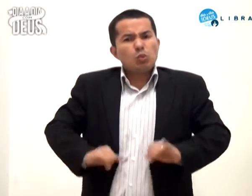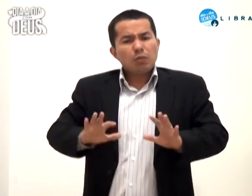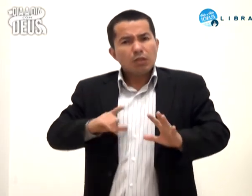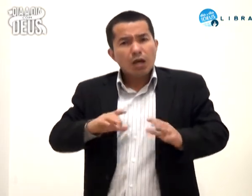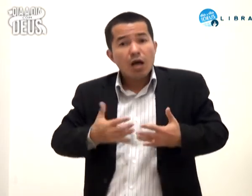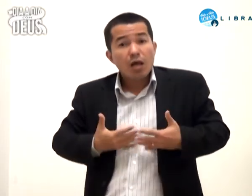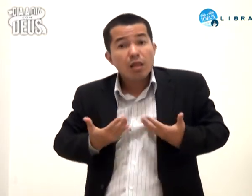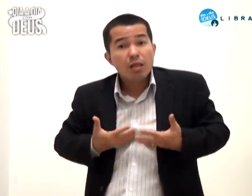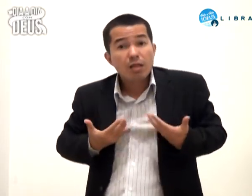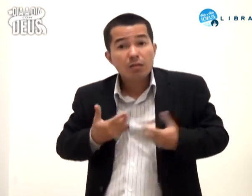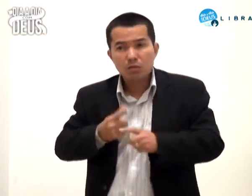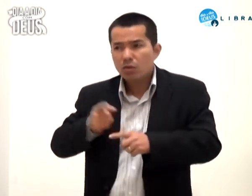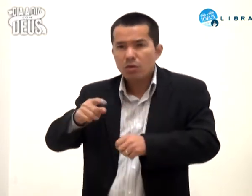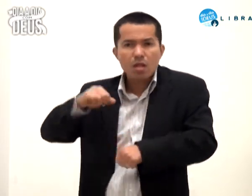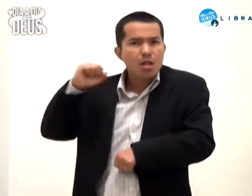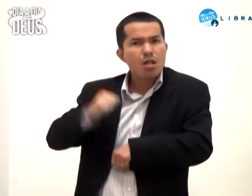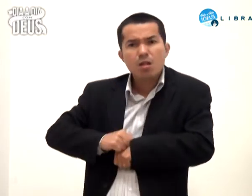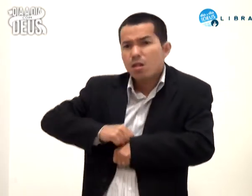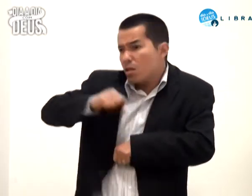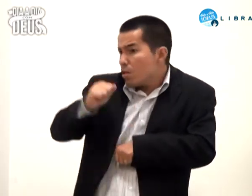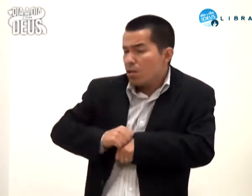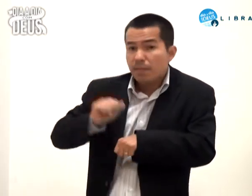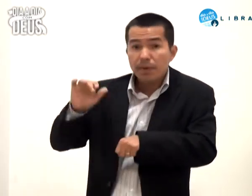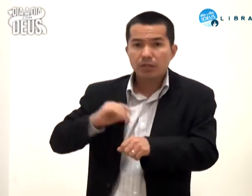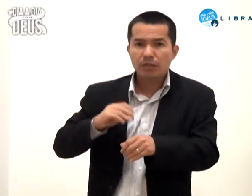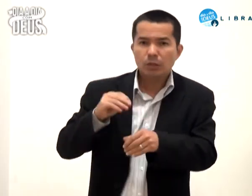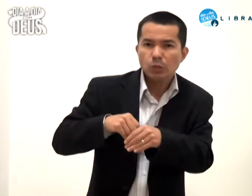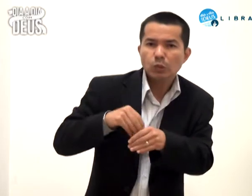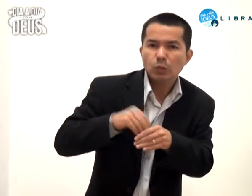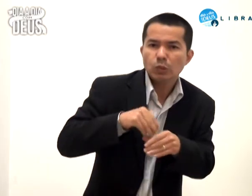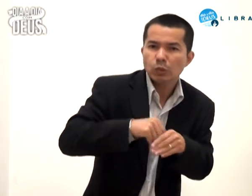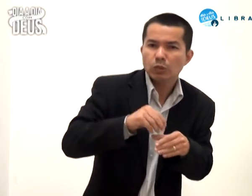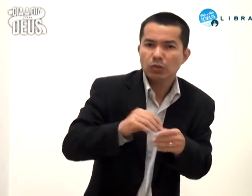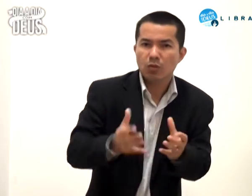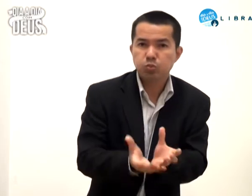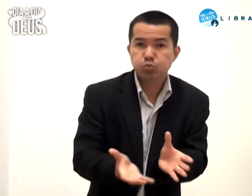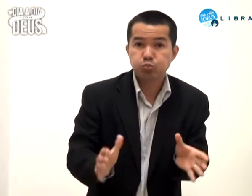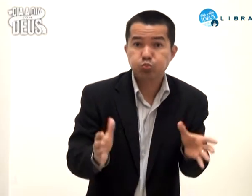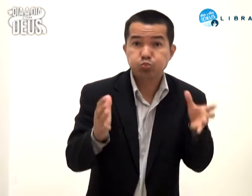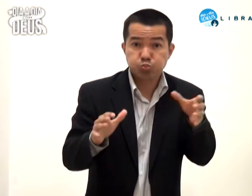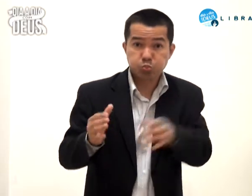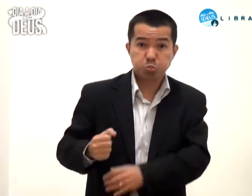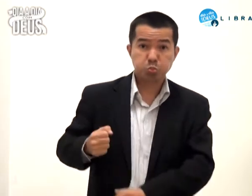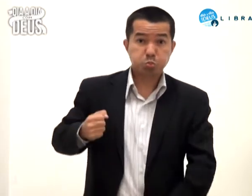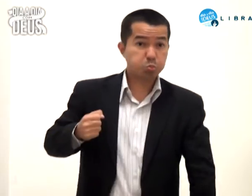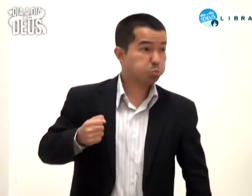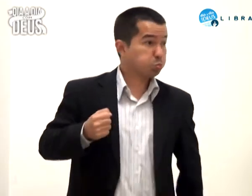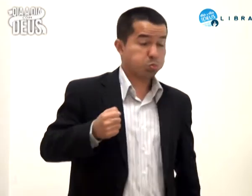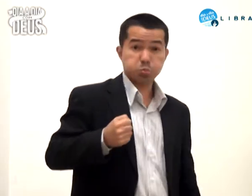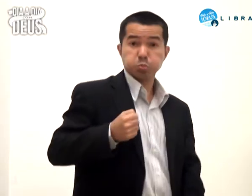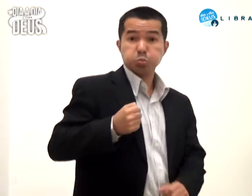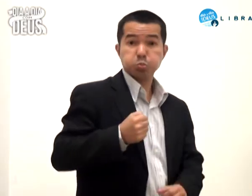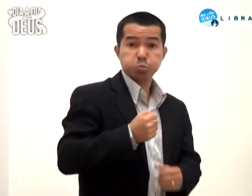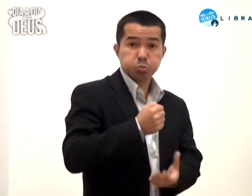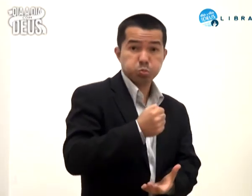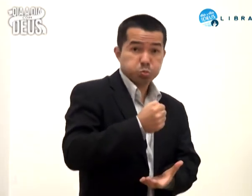tanta que, embora sendo muito pobres, eles deram ofertas com grande generosidade.